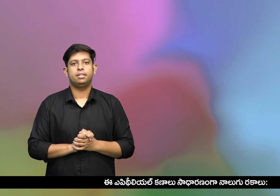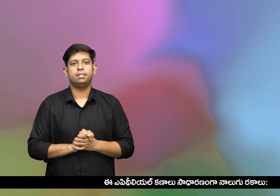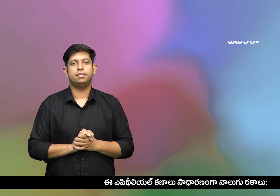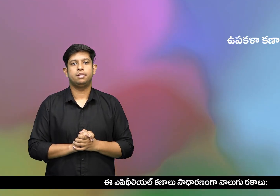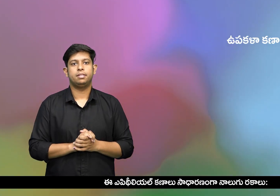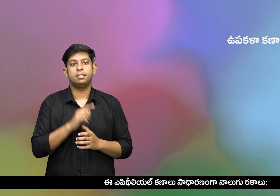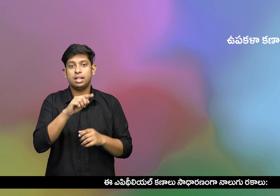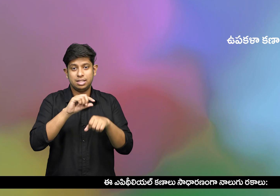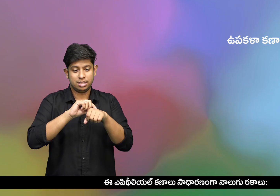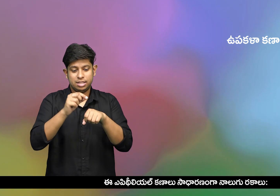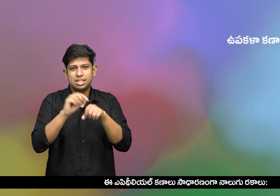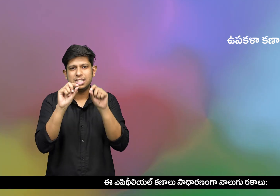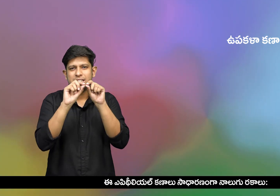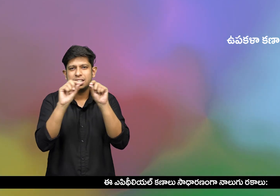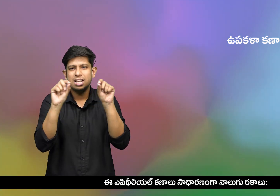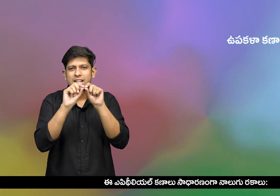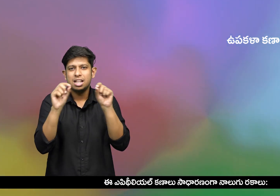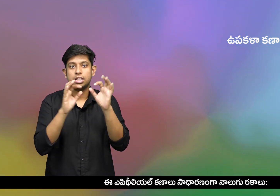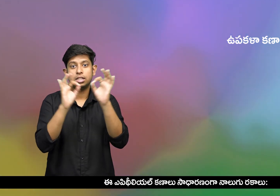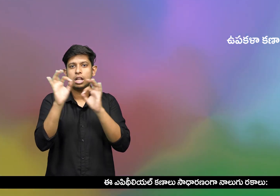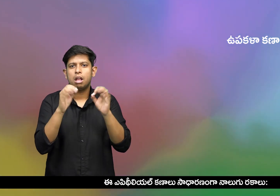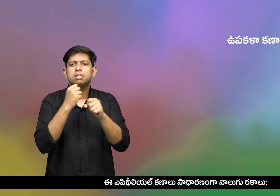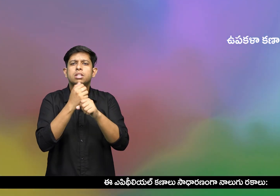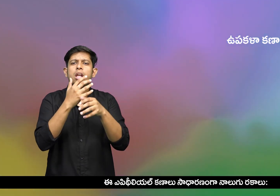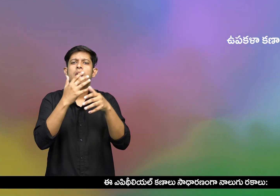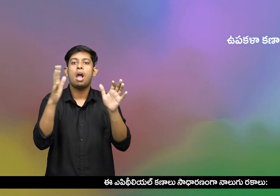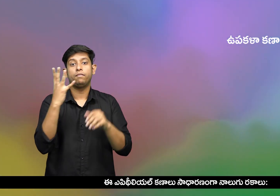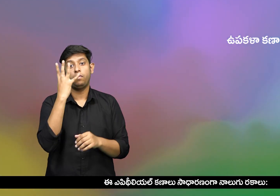ఈ ఎపిథీలియల్ కణాలు సాధారణంగా 4 రకాలు.